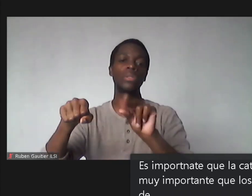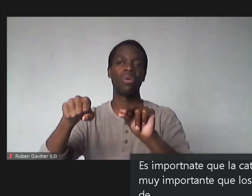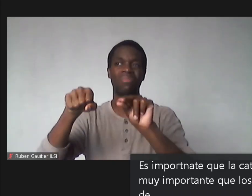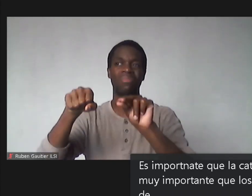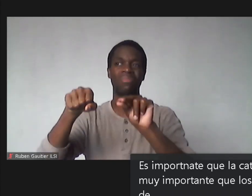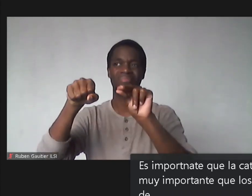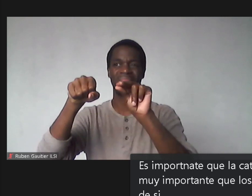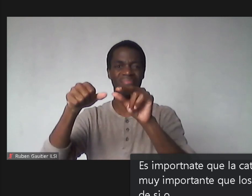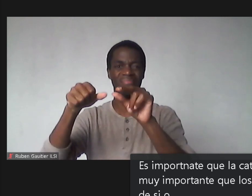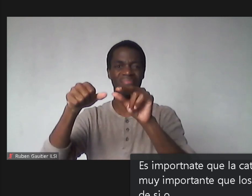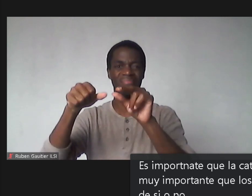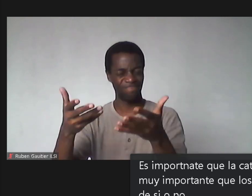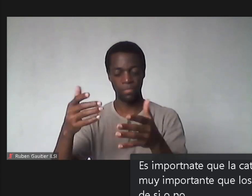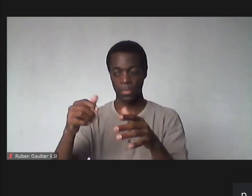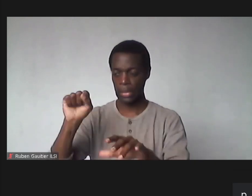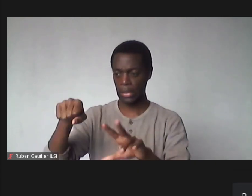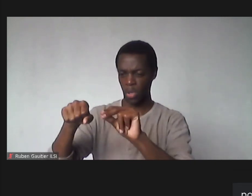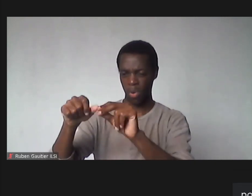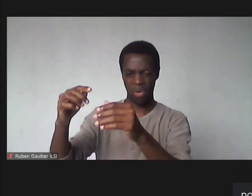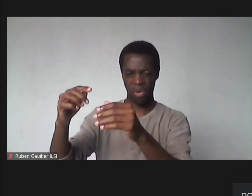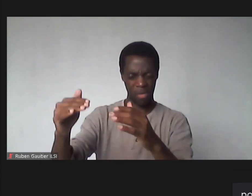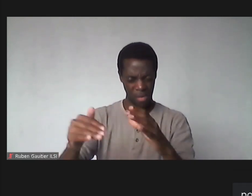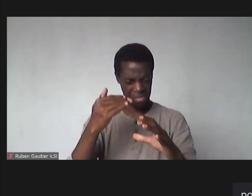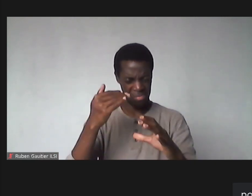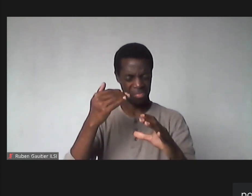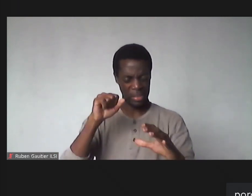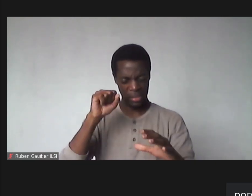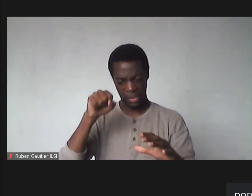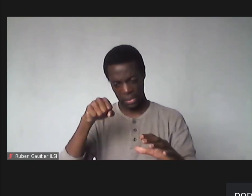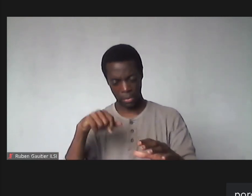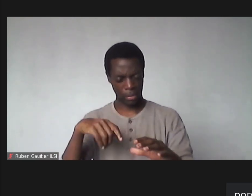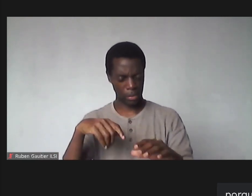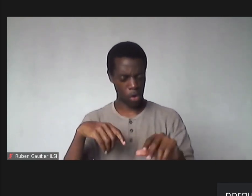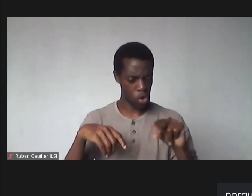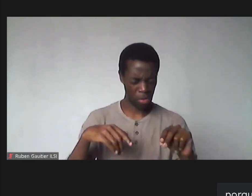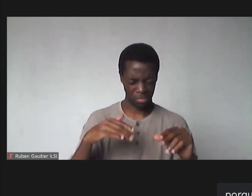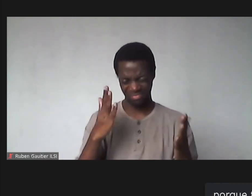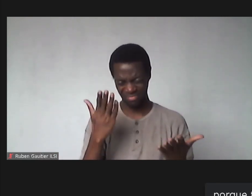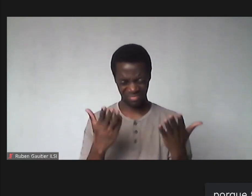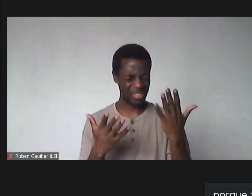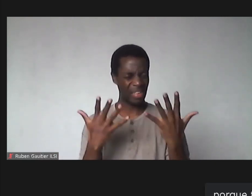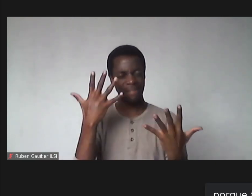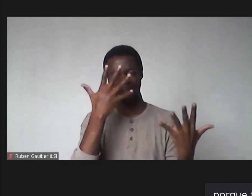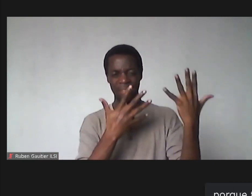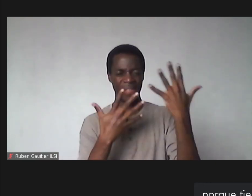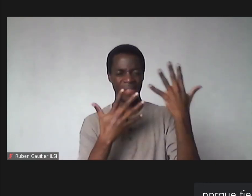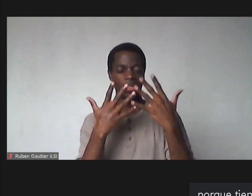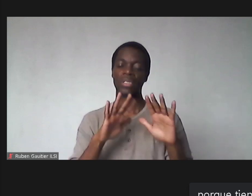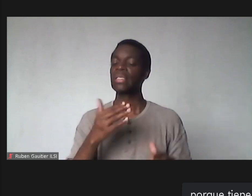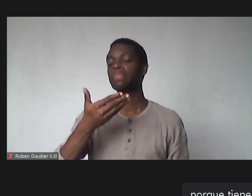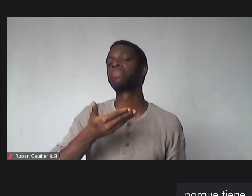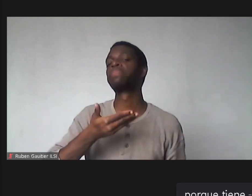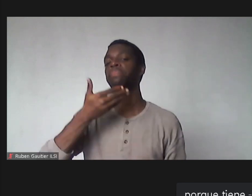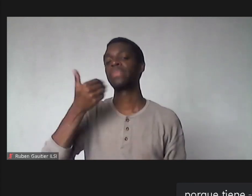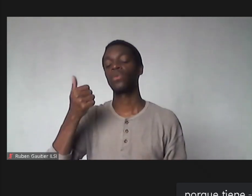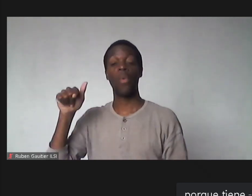muy, muy fuerte en la respuesta. Y así como hicimos con el Washington Group, con esa escala de respuesta,